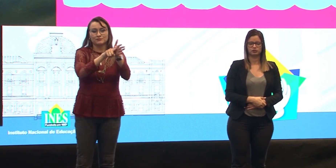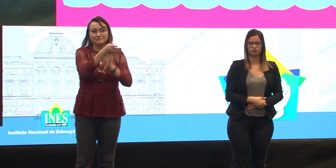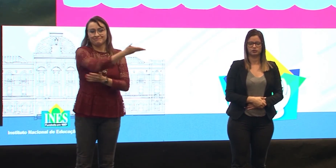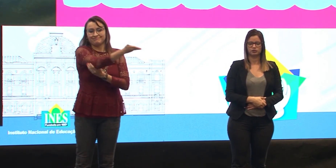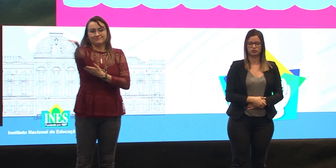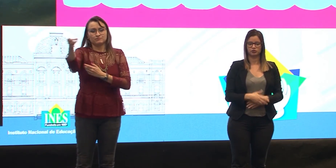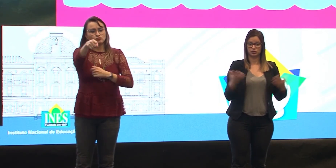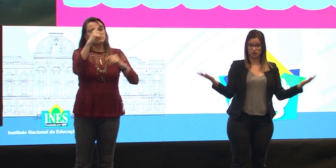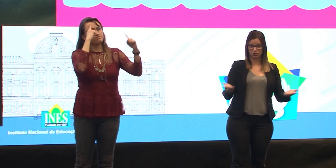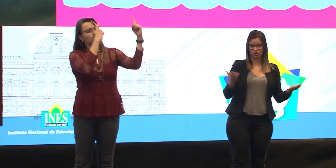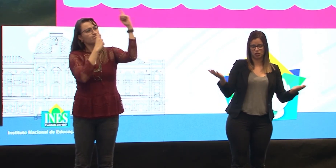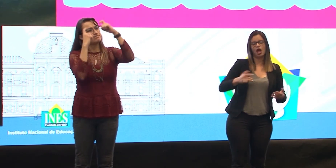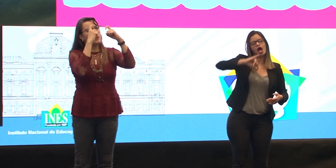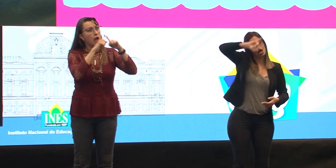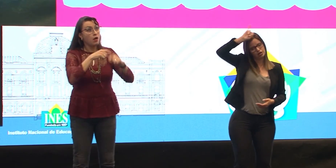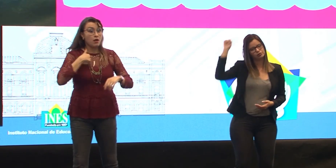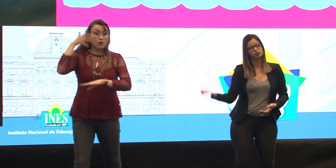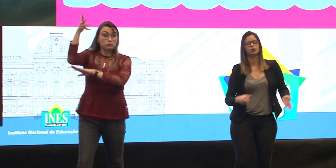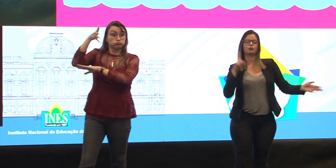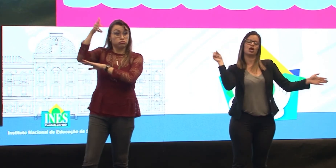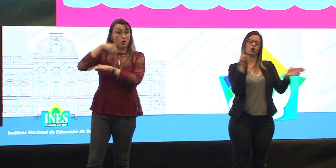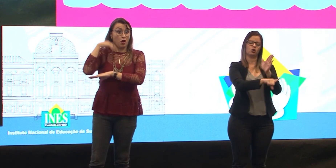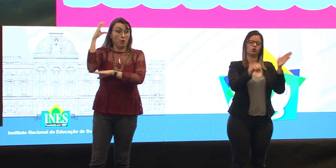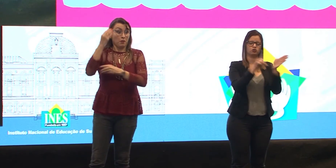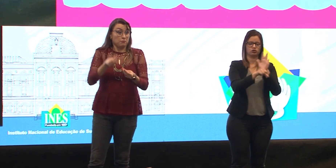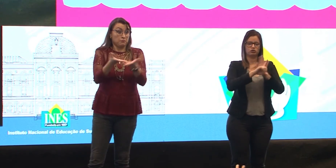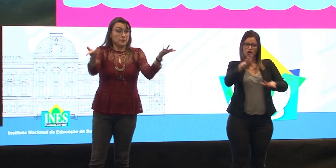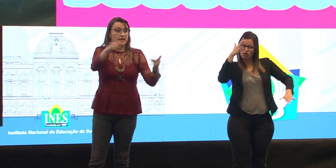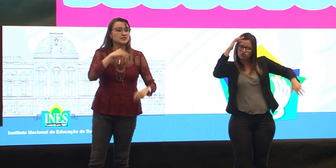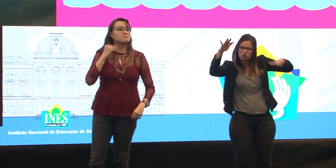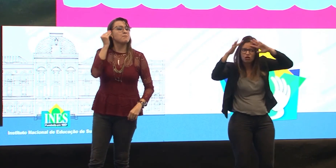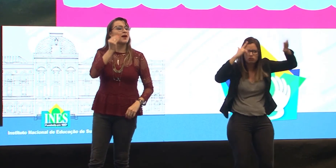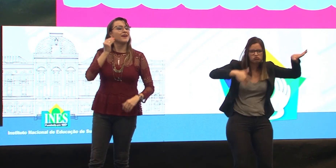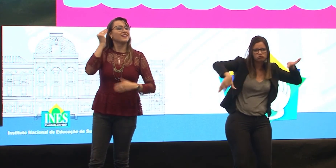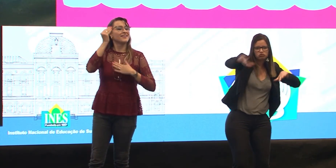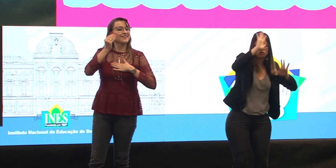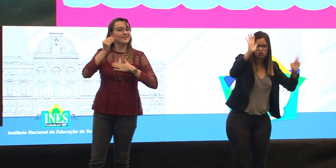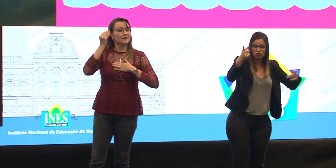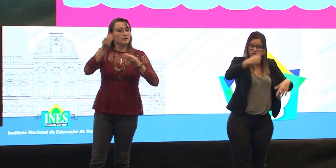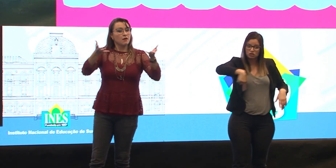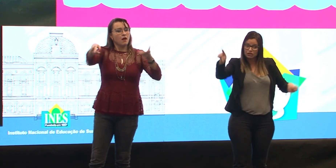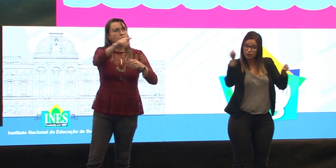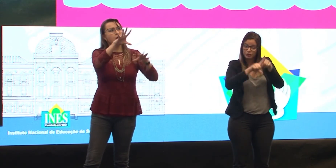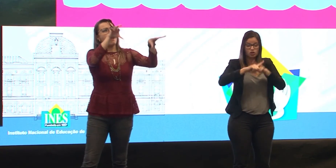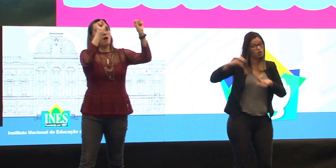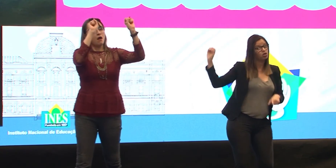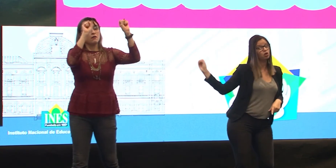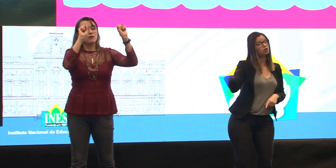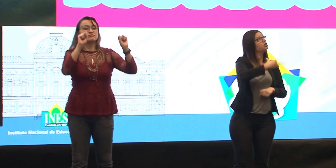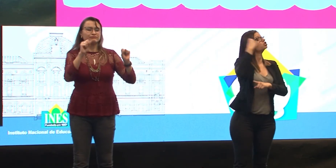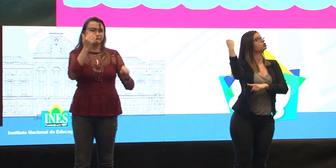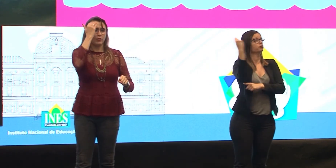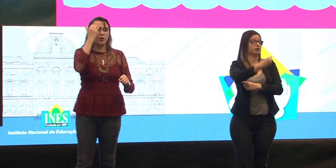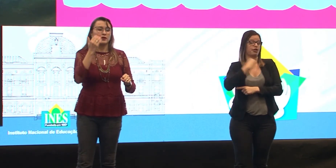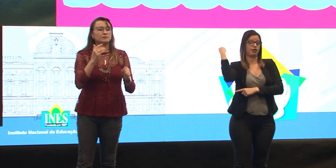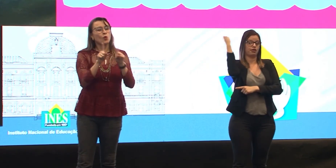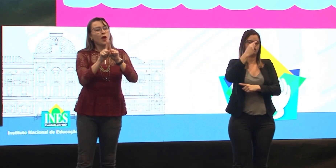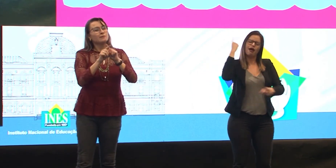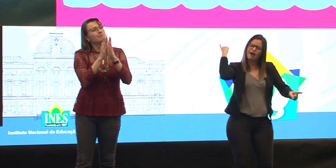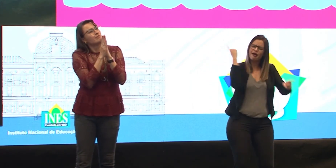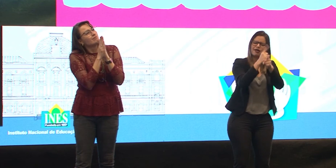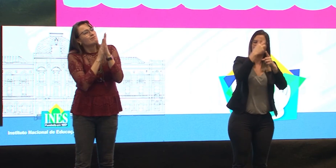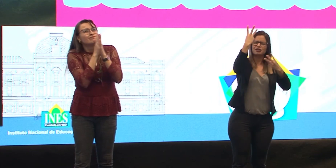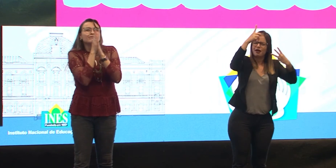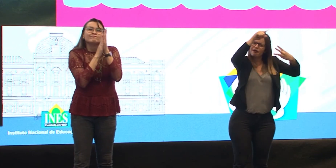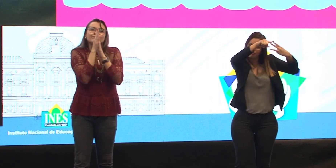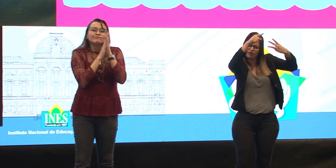as nossas vidas. E aí eu termino com essas reflexões que eu tinha apresentado no começo. Eu trouxe a minha experiência do que acontece na